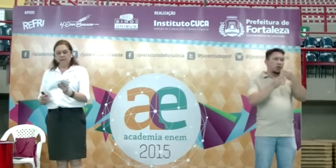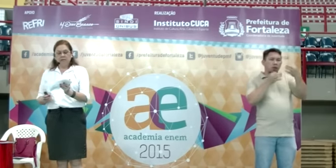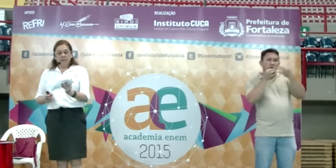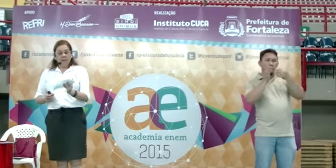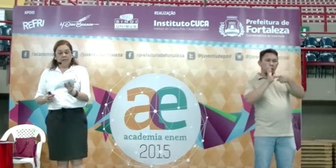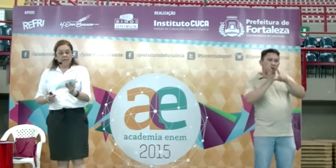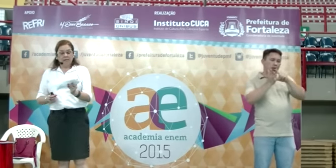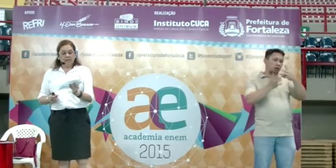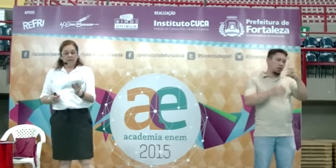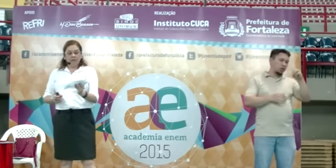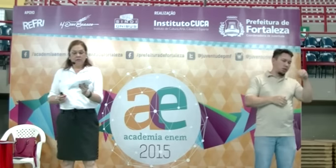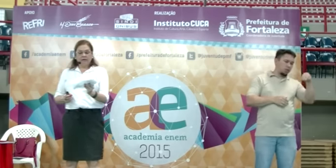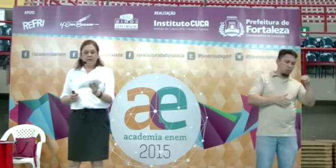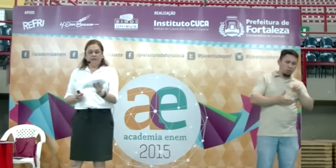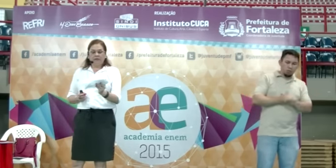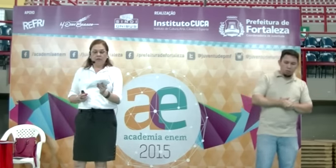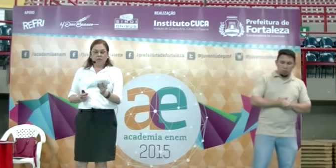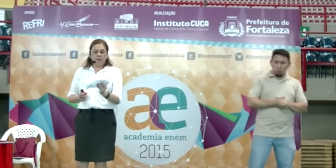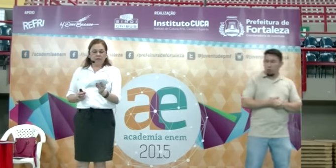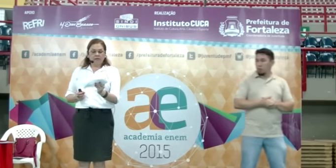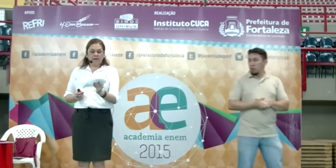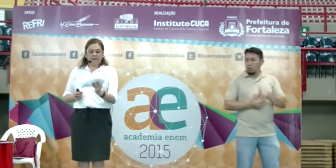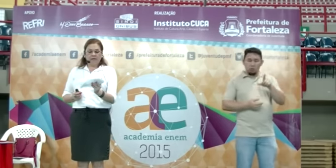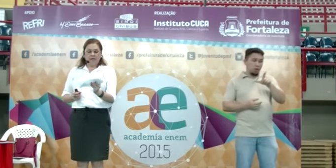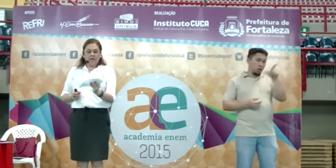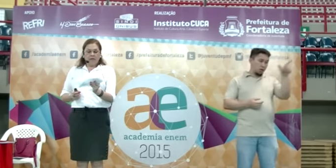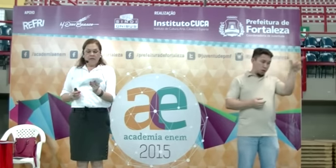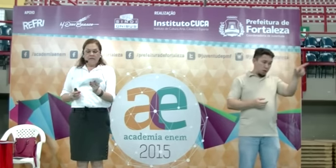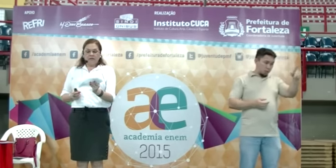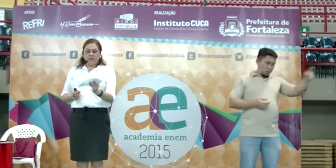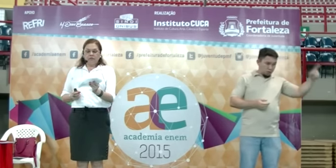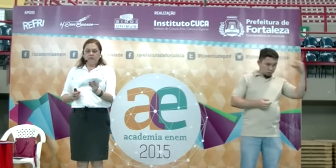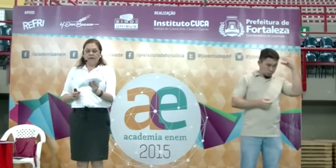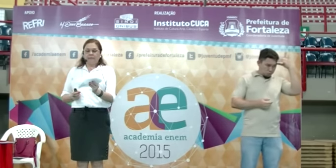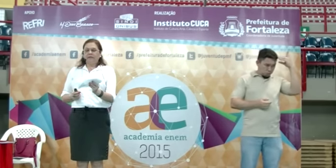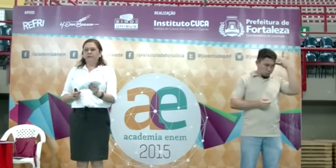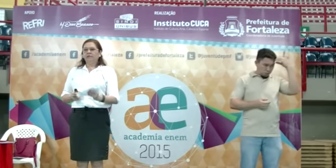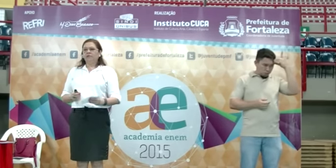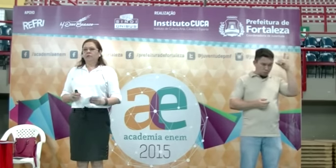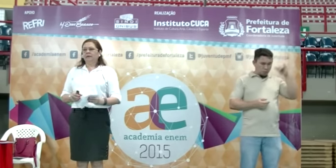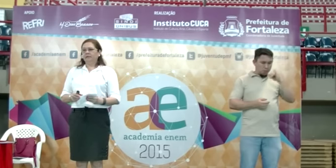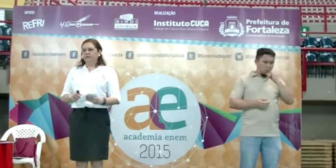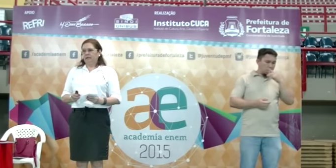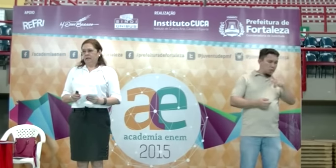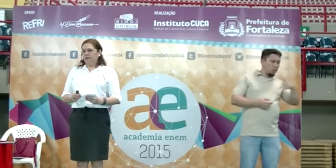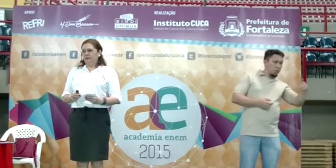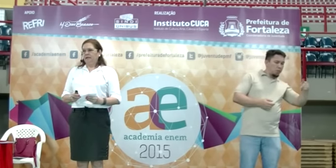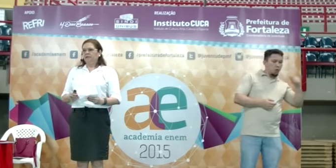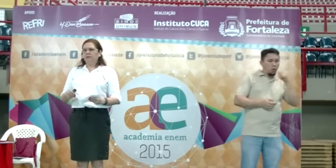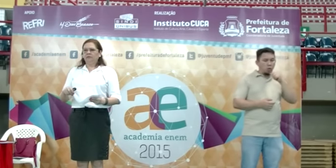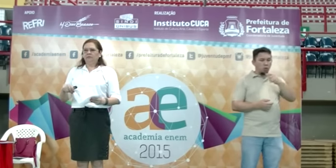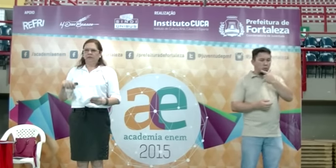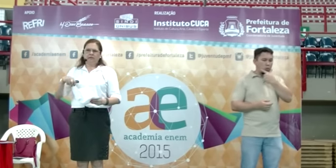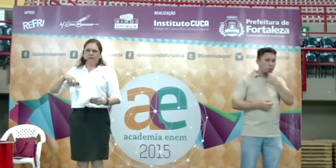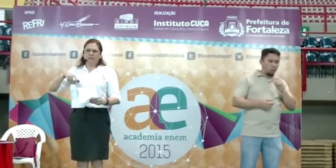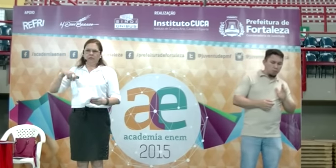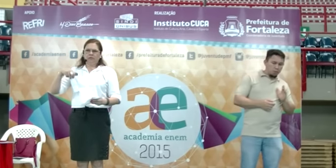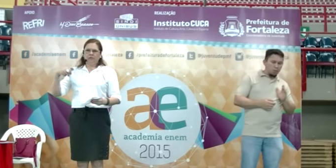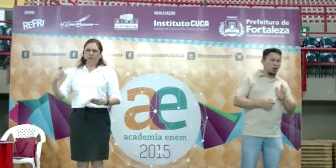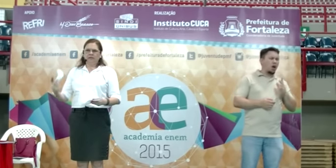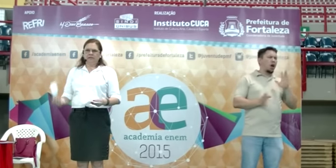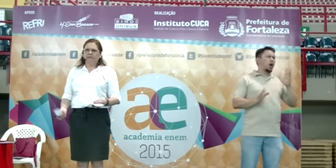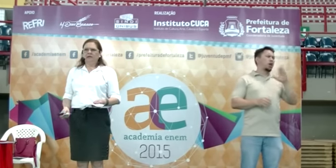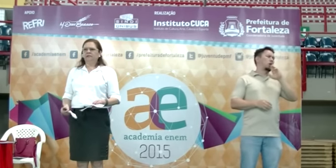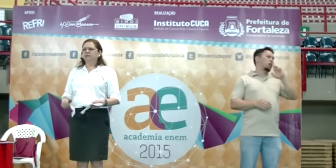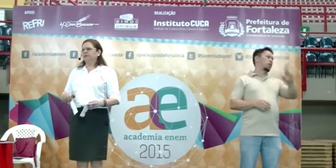hora antes. Tem assim, ao se referir a Dilma Rousseff, devemos usar presidente ou presidenta? Essa pergunta já foi